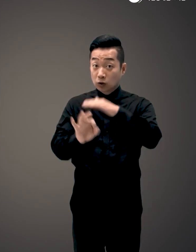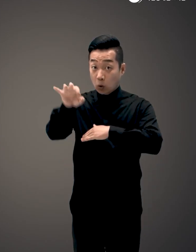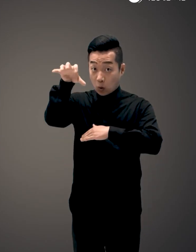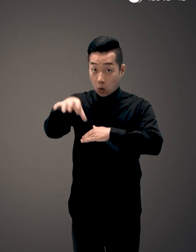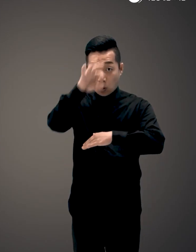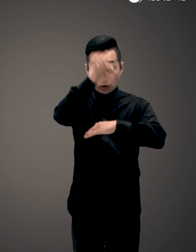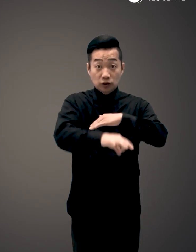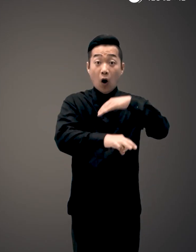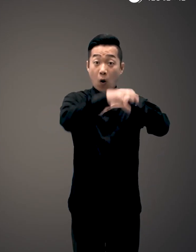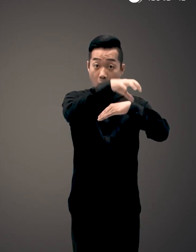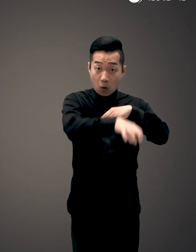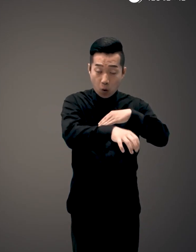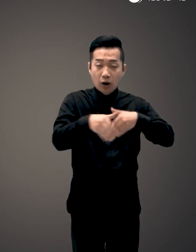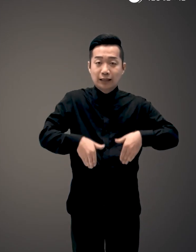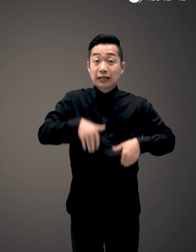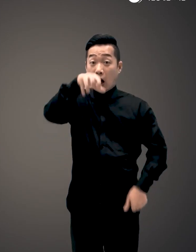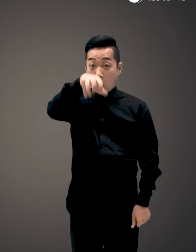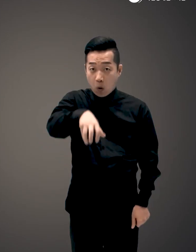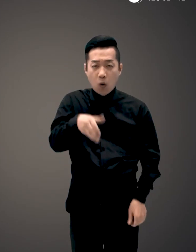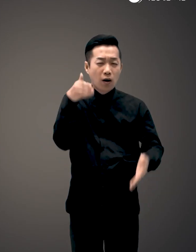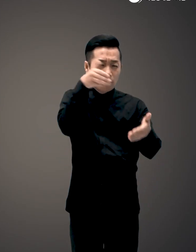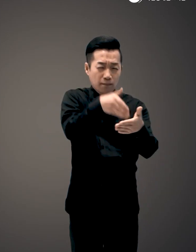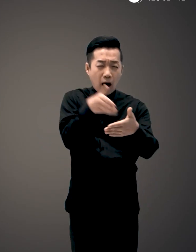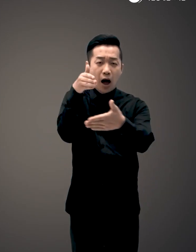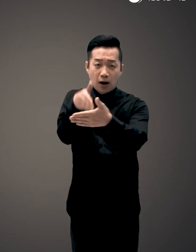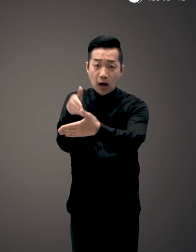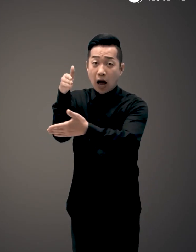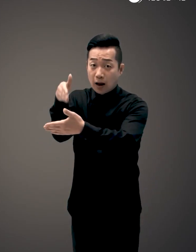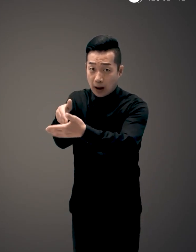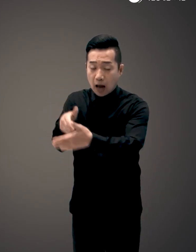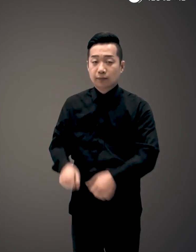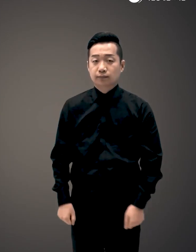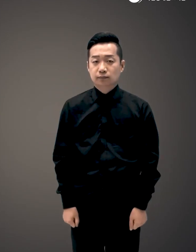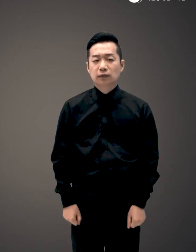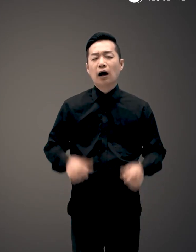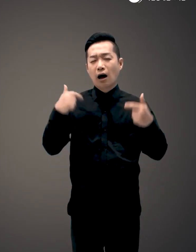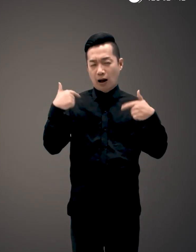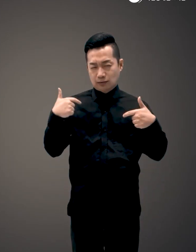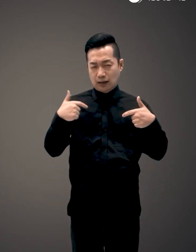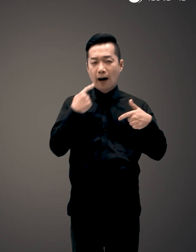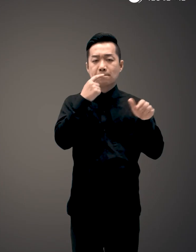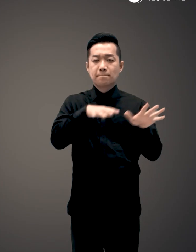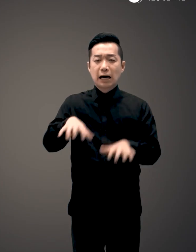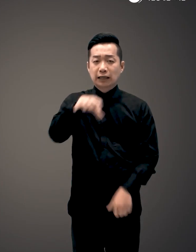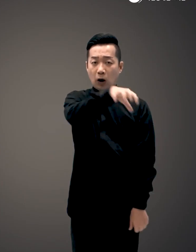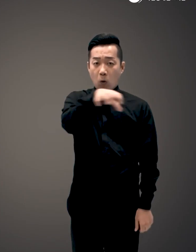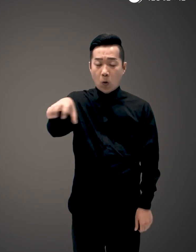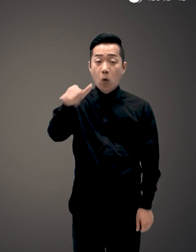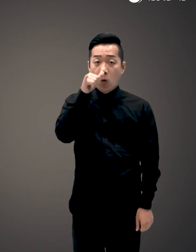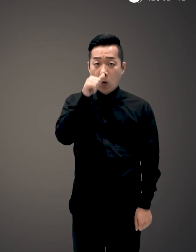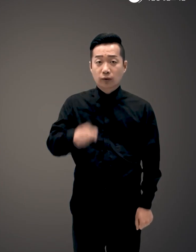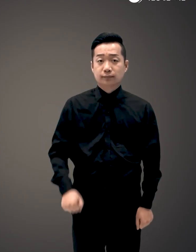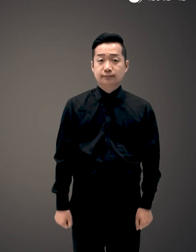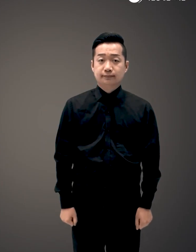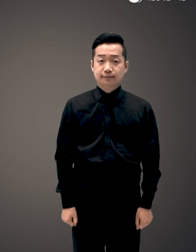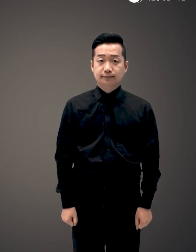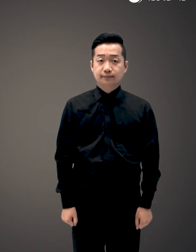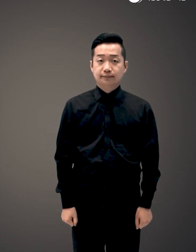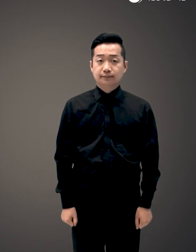당신의 동쪽이나 서쪽, 남쪽 끝에 닿으면 그곳엔 언제나 바다가 있다.